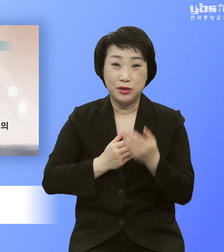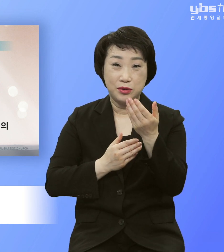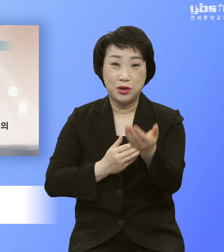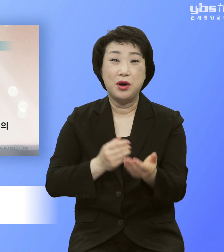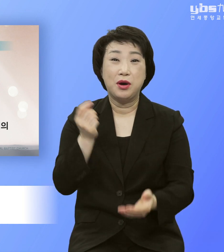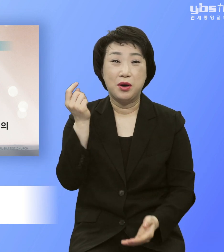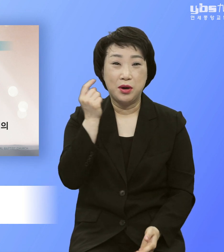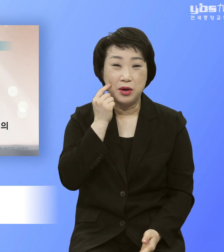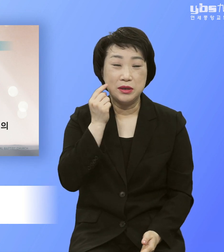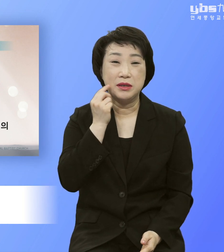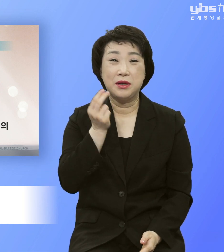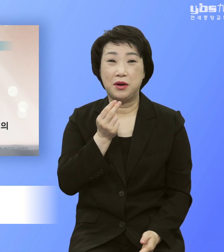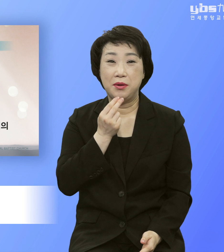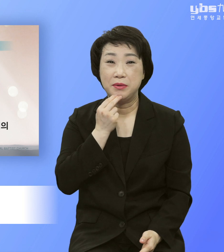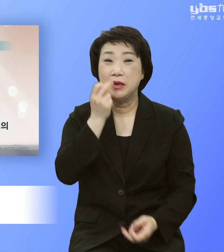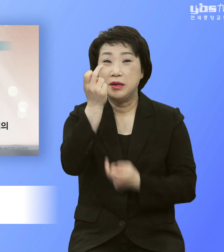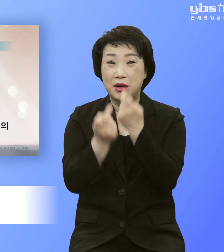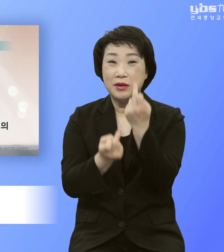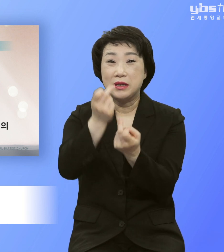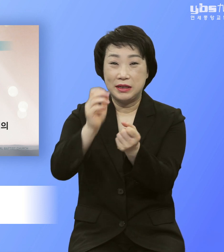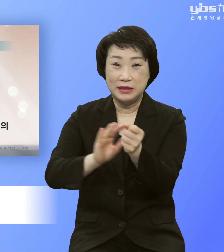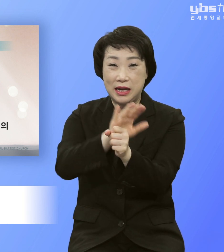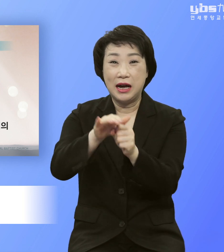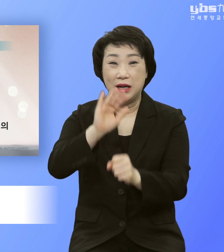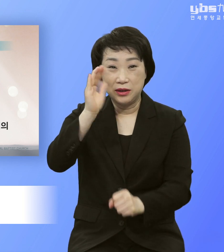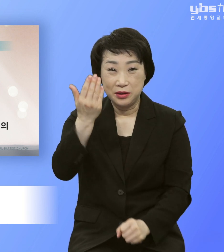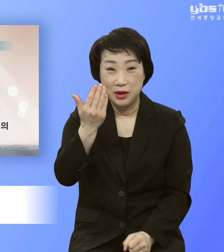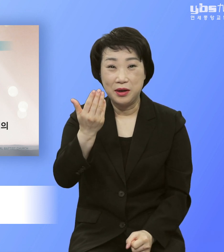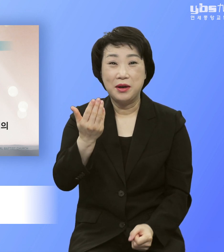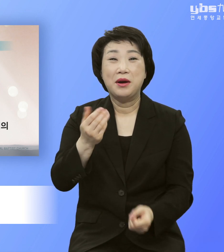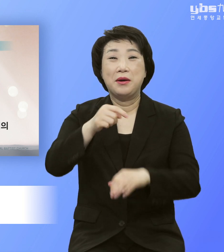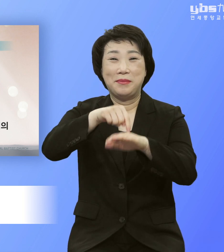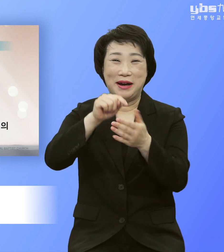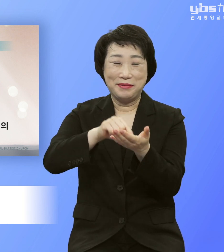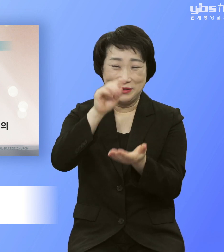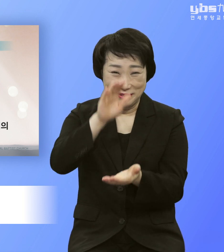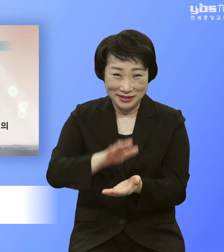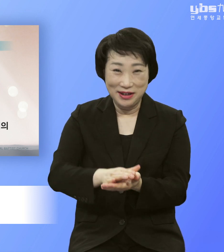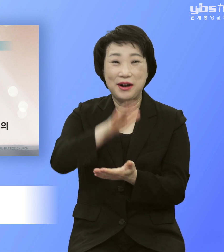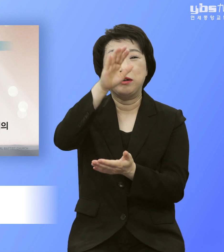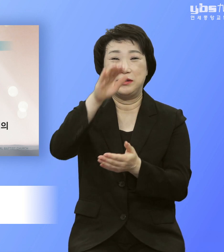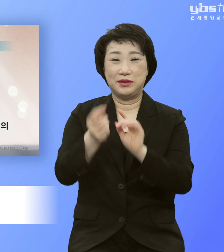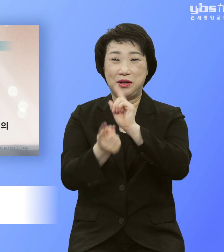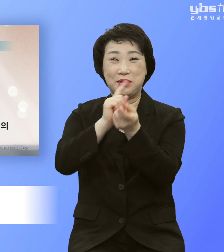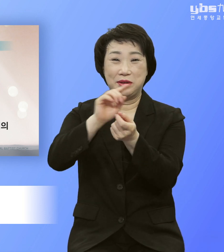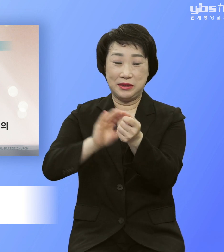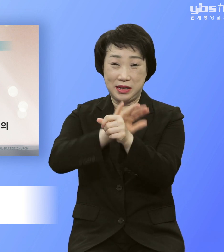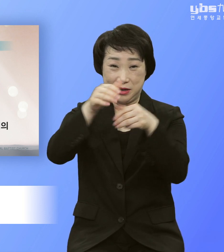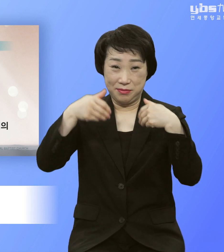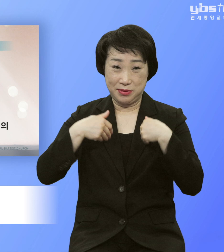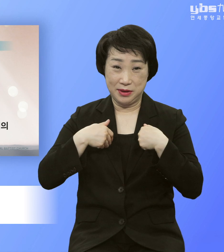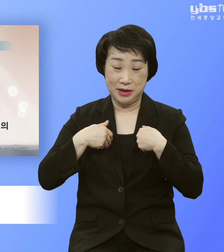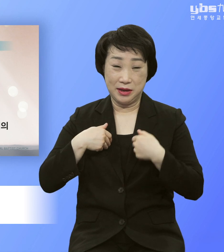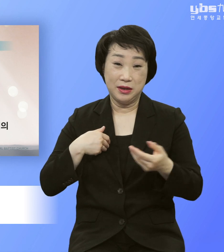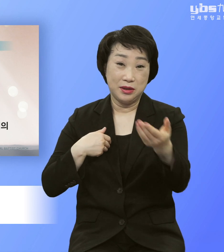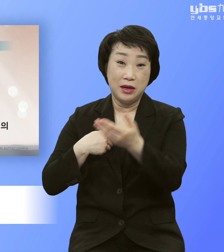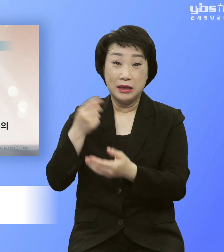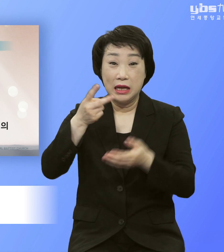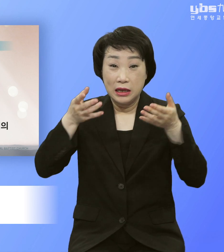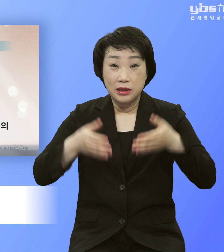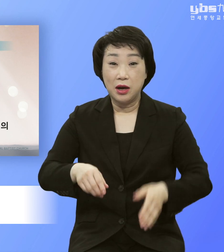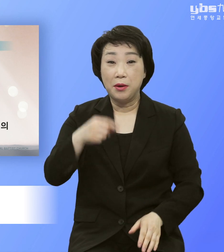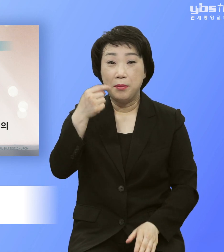영혼을 깨끗하게 하여 거짓이 없이 형제를 사랑하기에 이르렀으니 마음으로 뜨겁게 피차